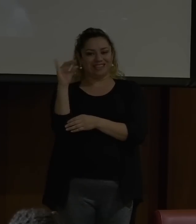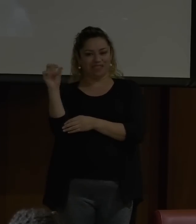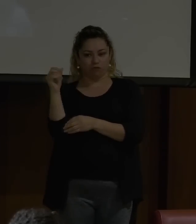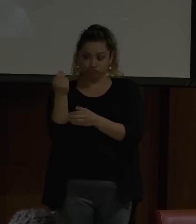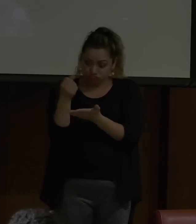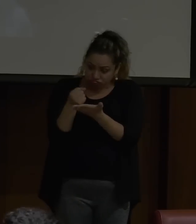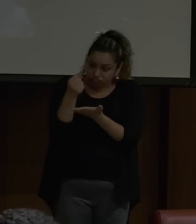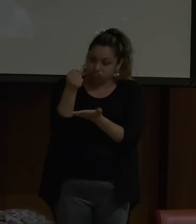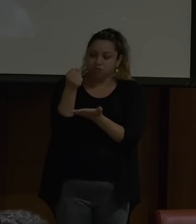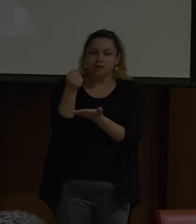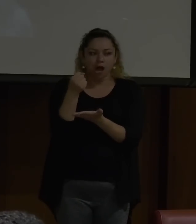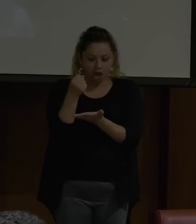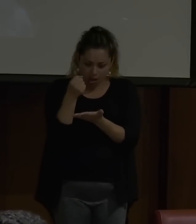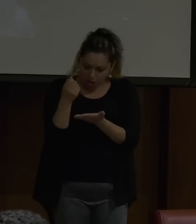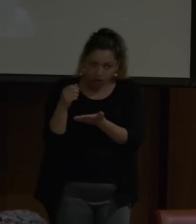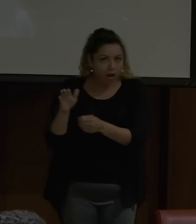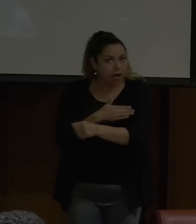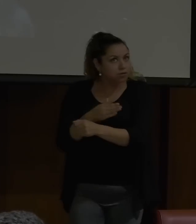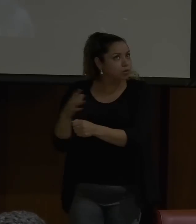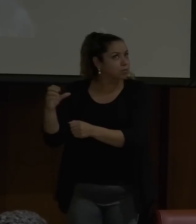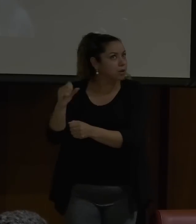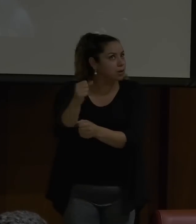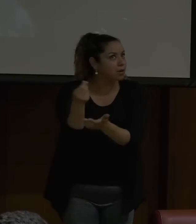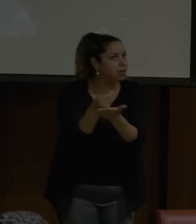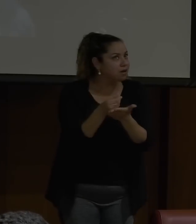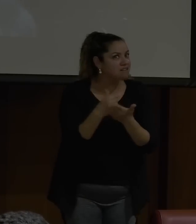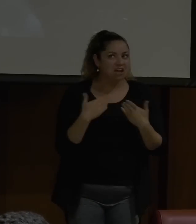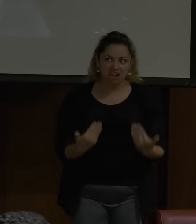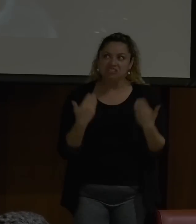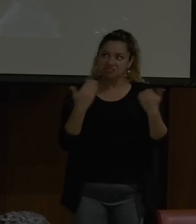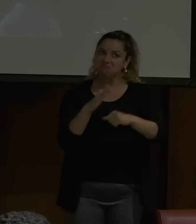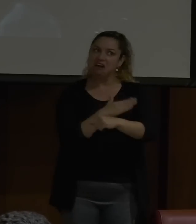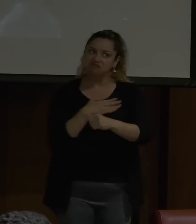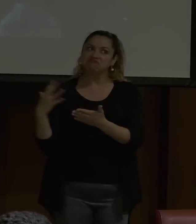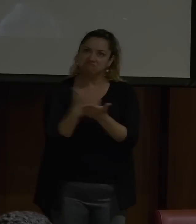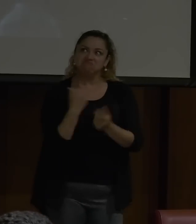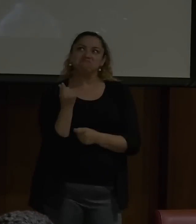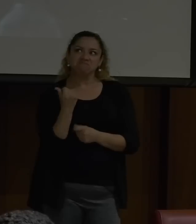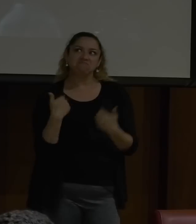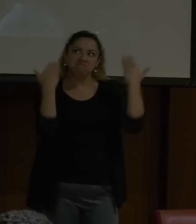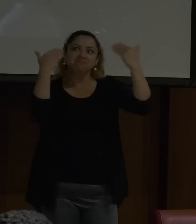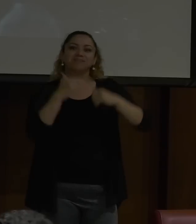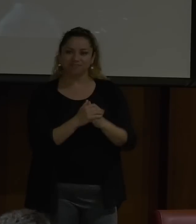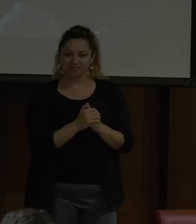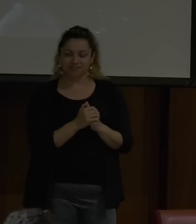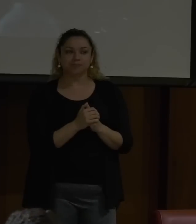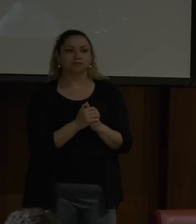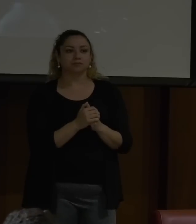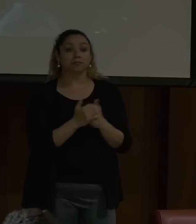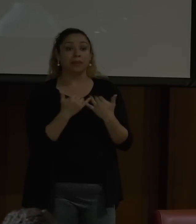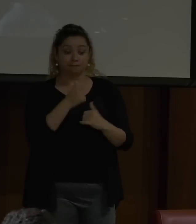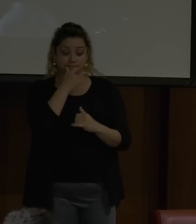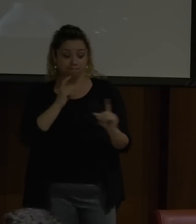podía ganarse la vida cantando. Fue en ese tiempo cuando Leandro conoció a Josefa Guerra, la hija caprichosa